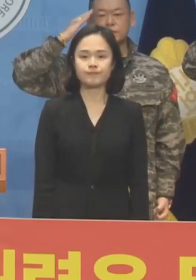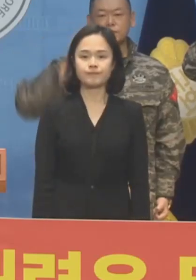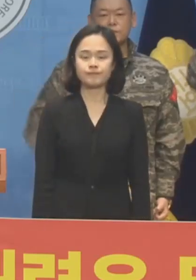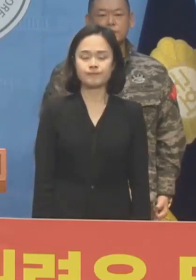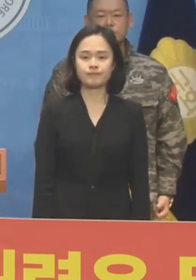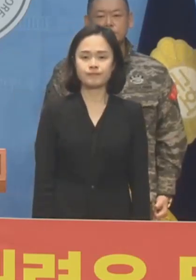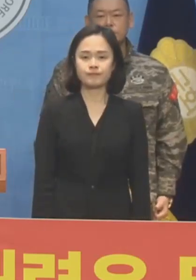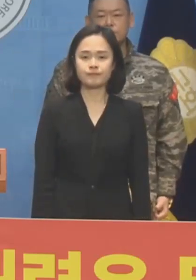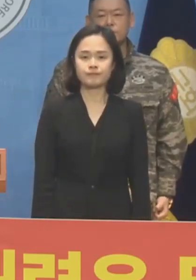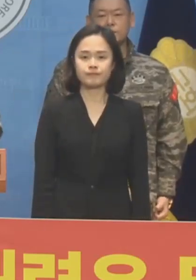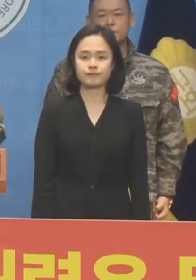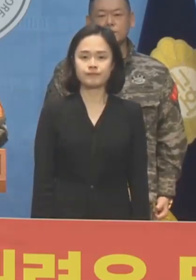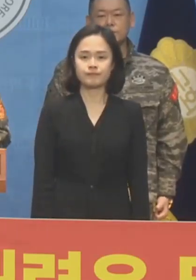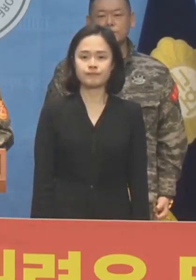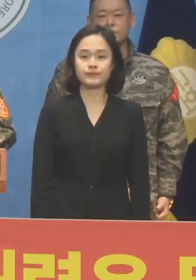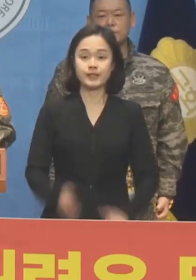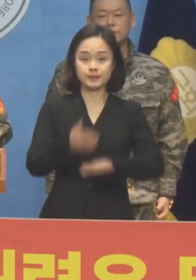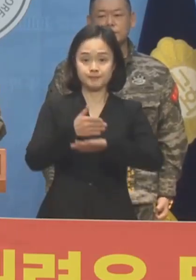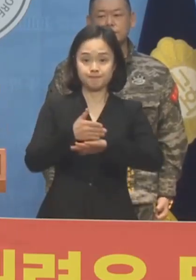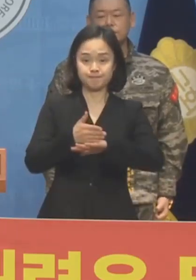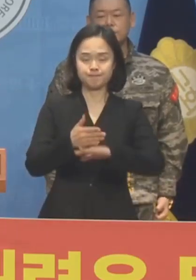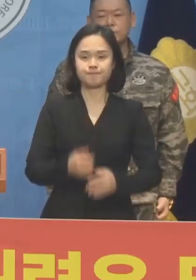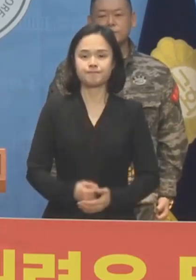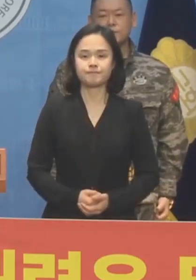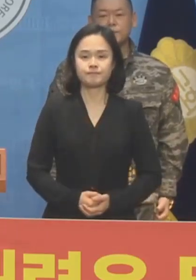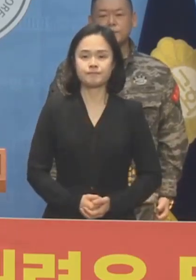바로 감사합니다.